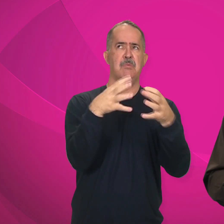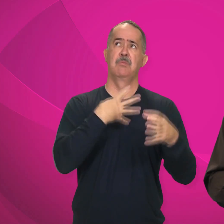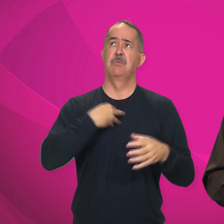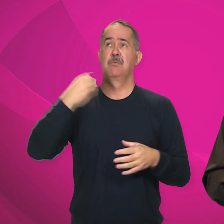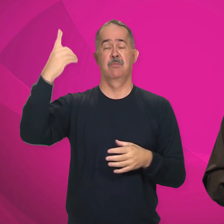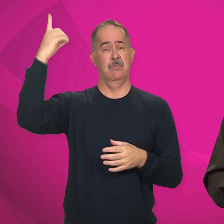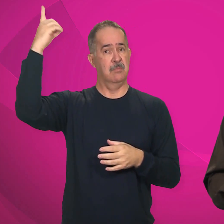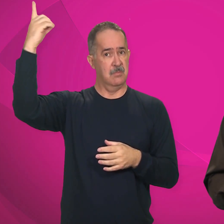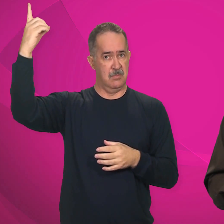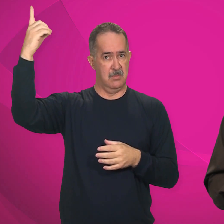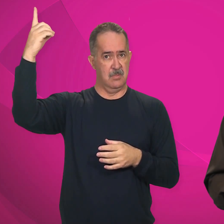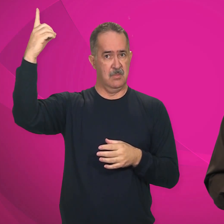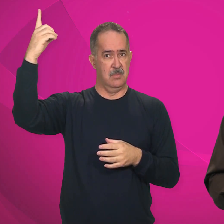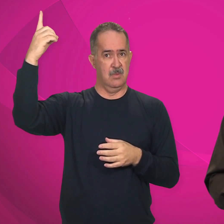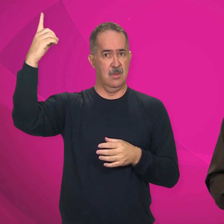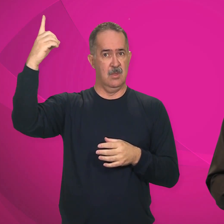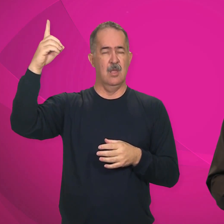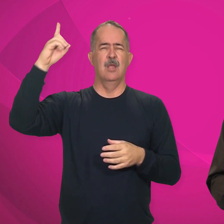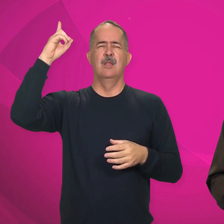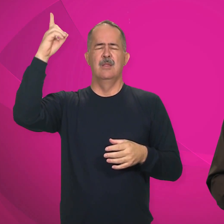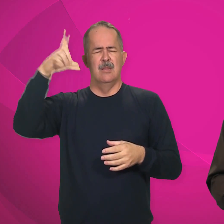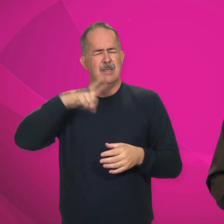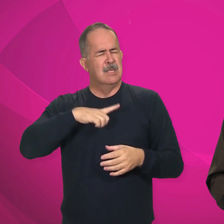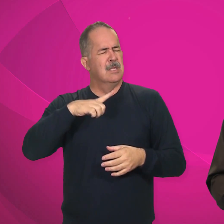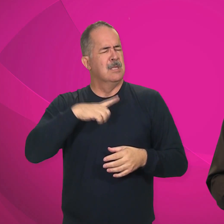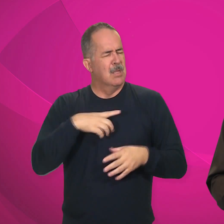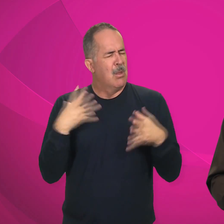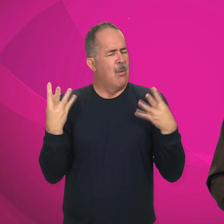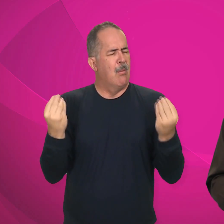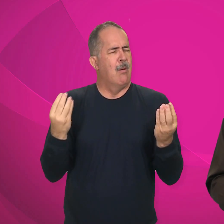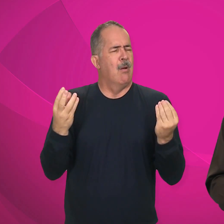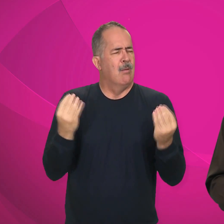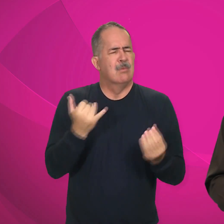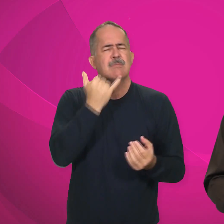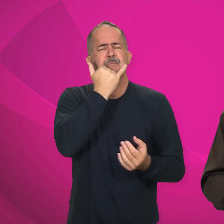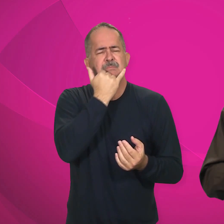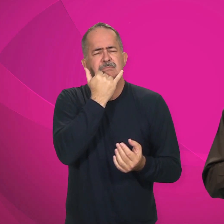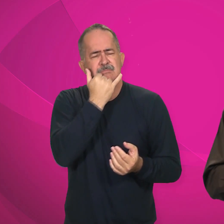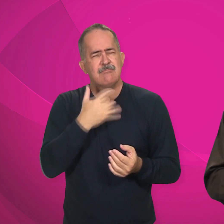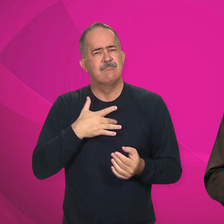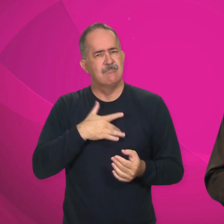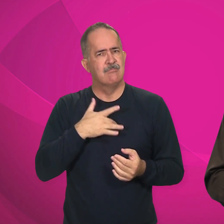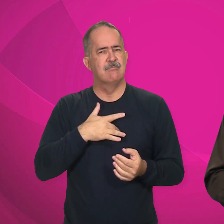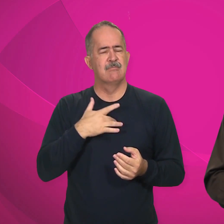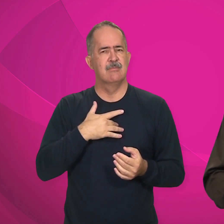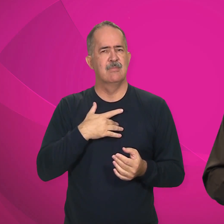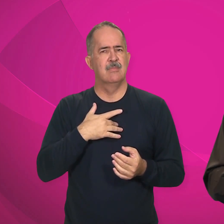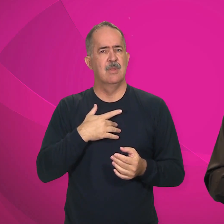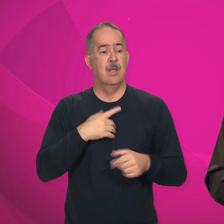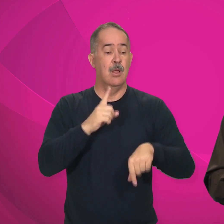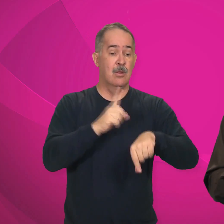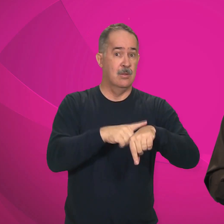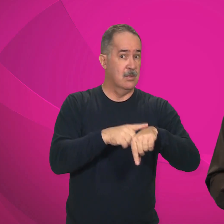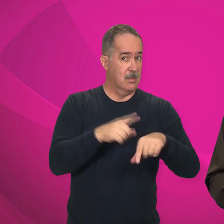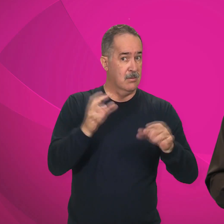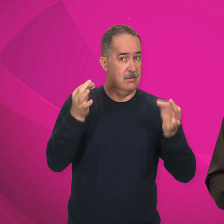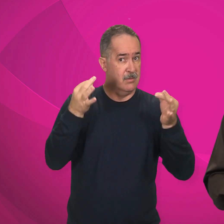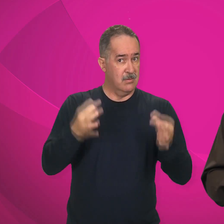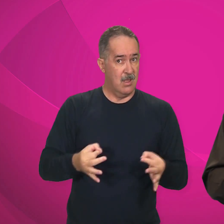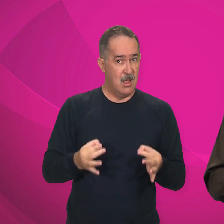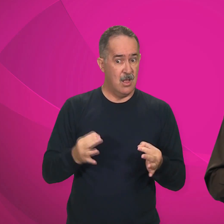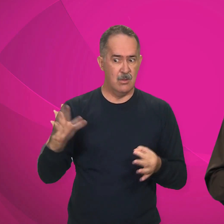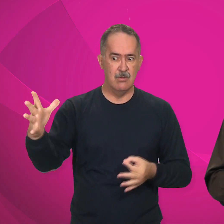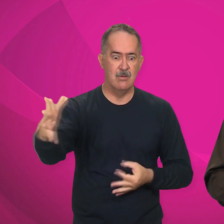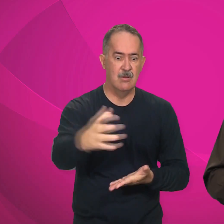comunidade dos filhos de Deus. Ele é rico em misericórdia. O tempo certo, o tempo da